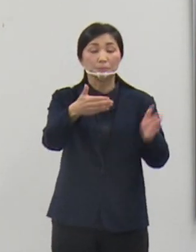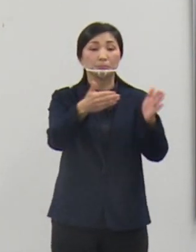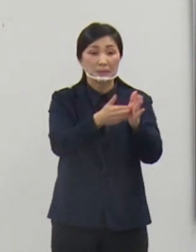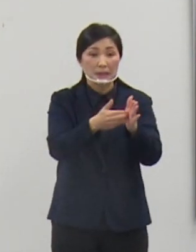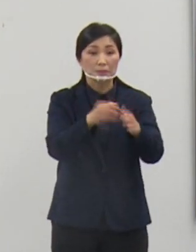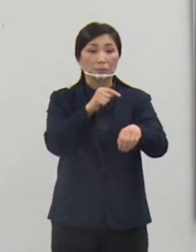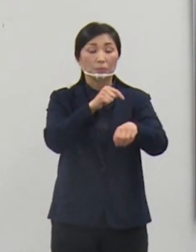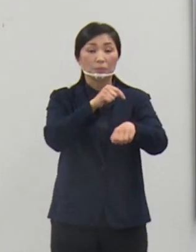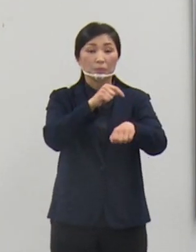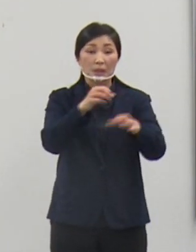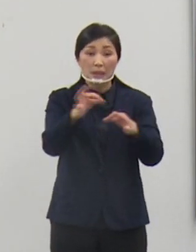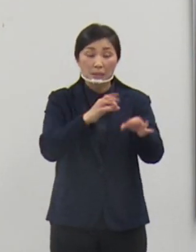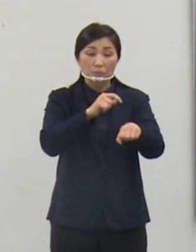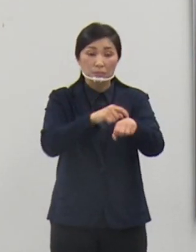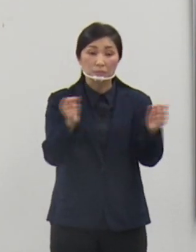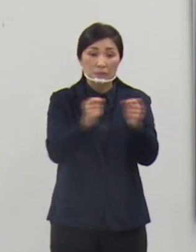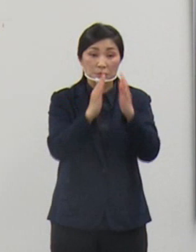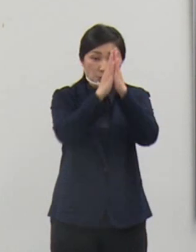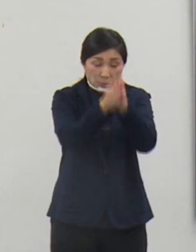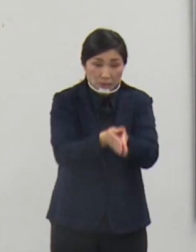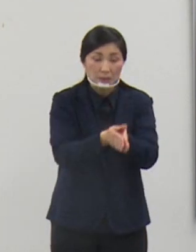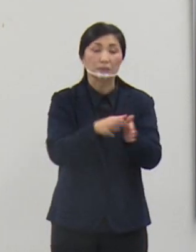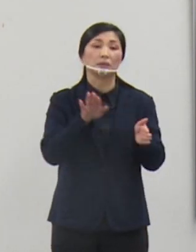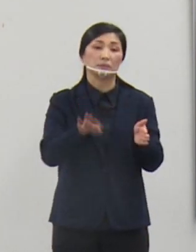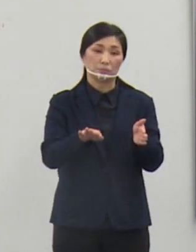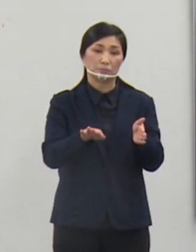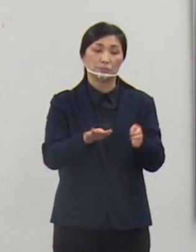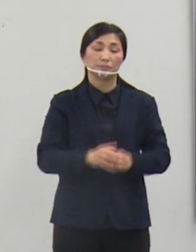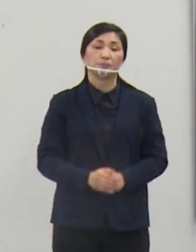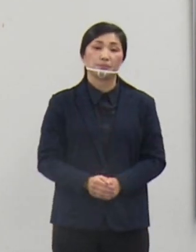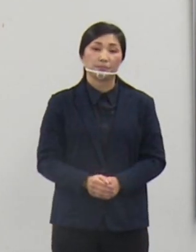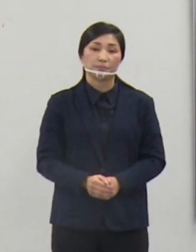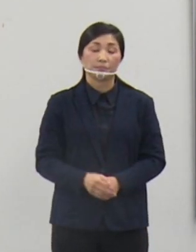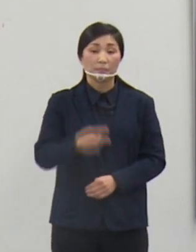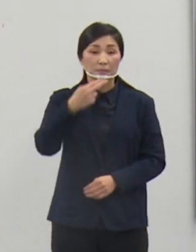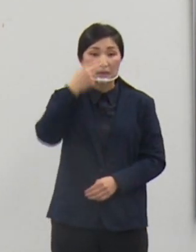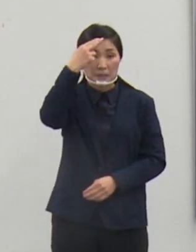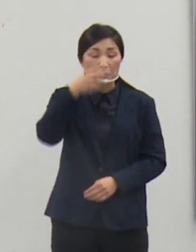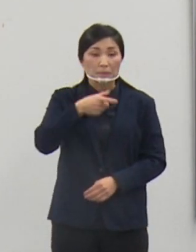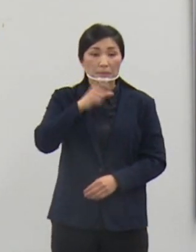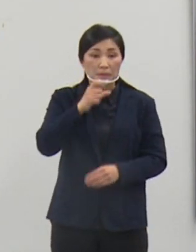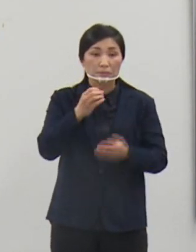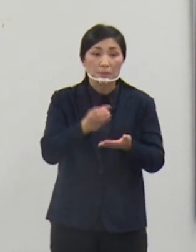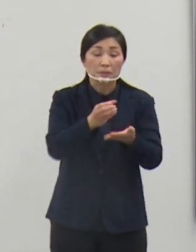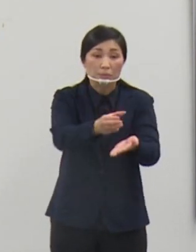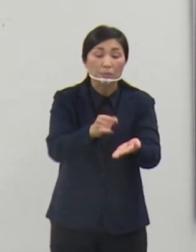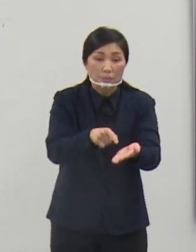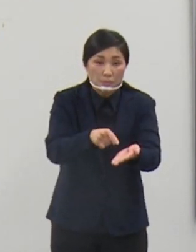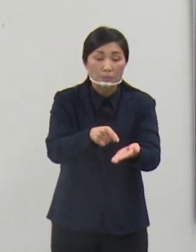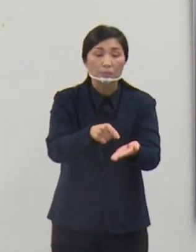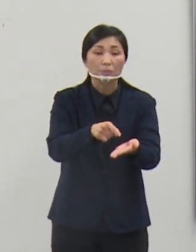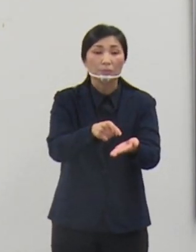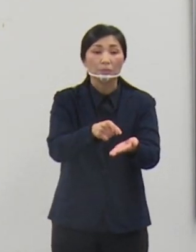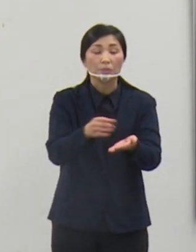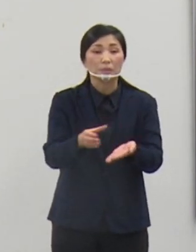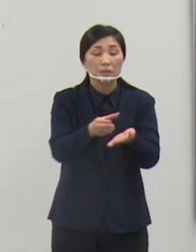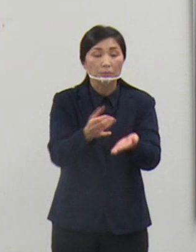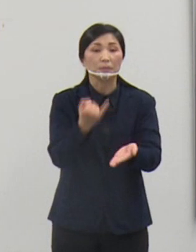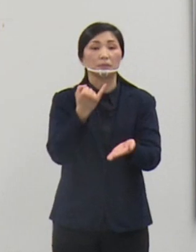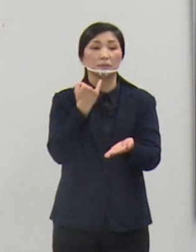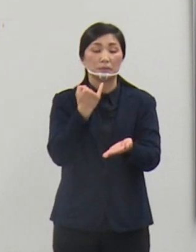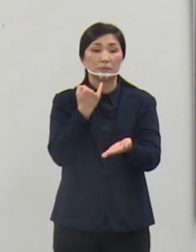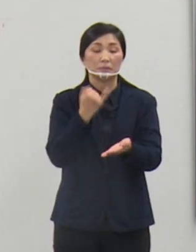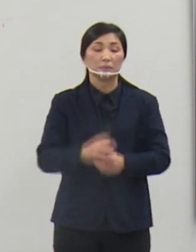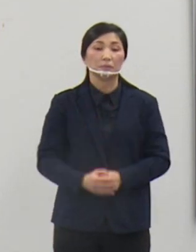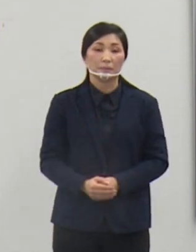を要請することがあることといたします。その場合酒類の提供は可能であるというふうにいたします。他